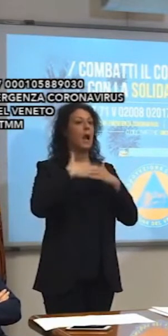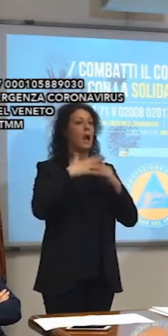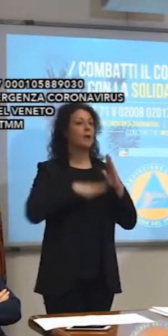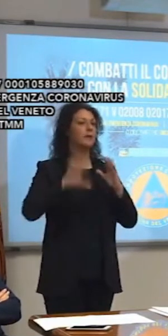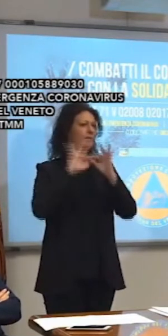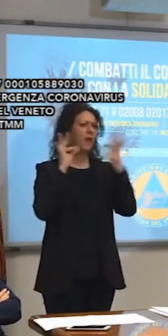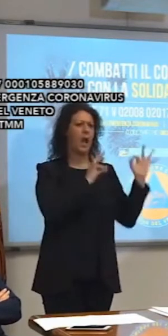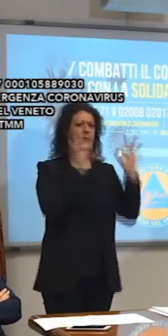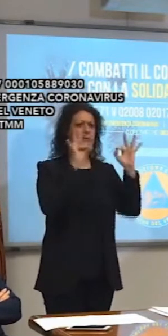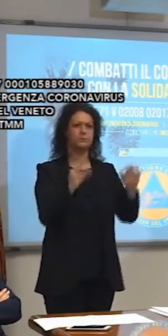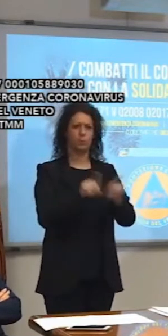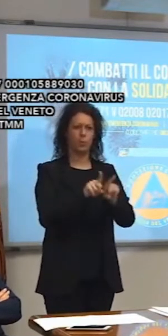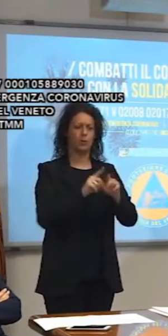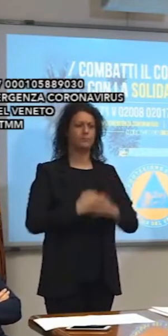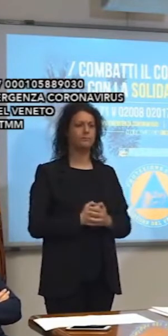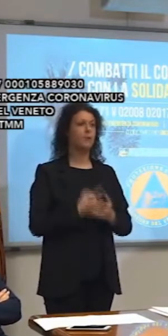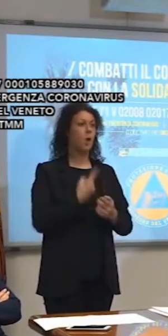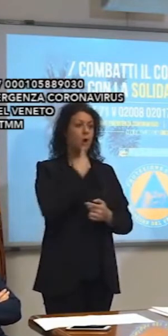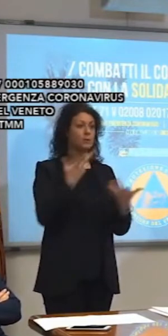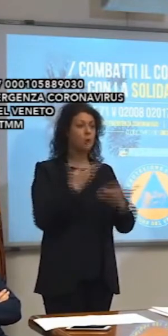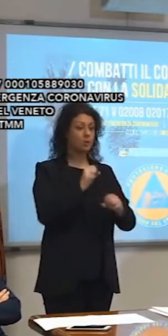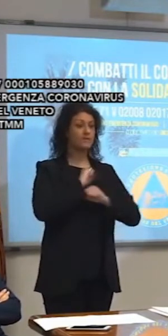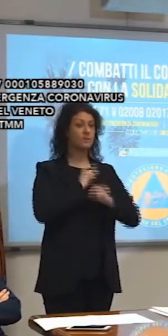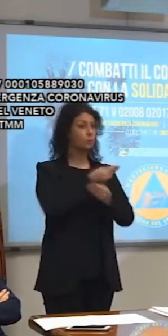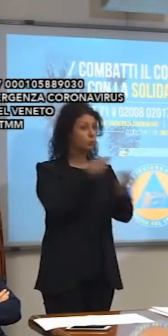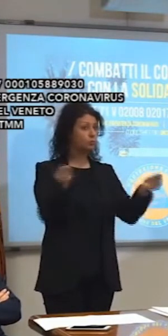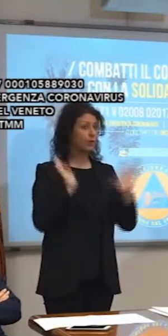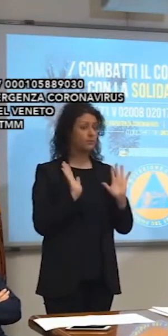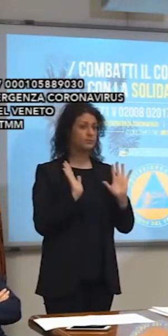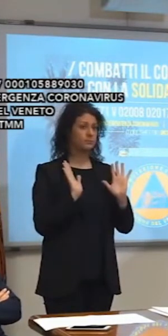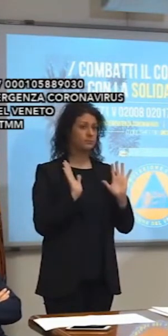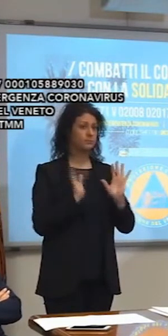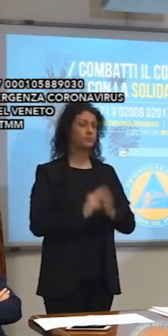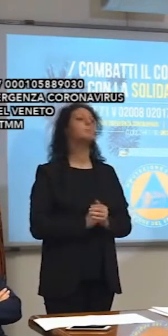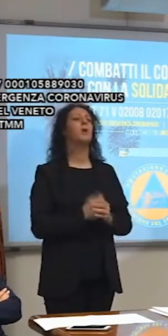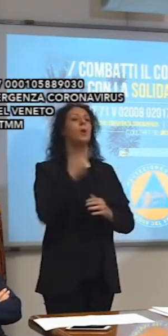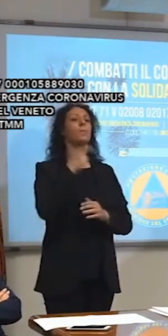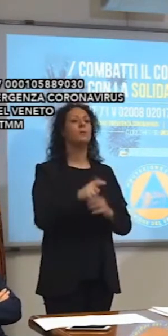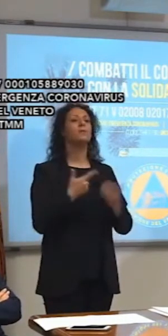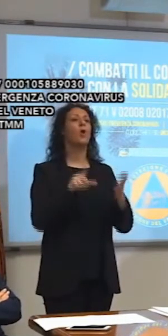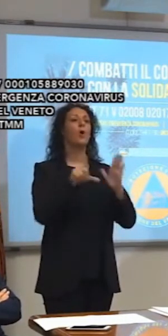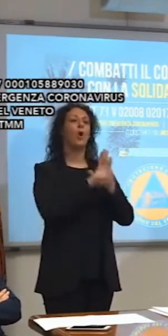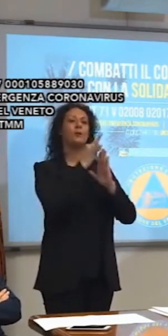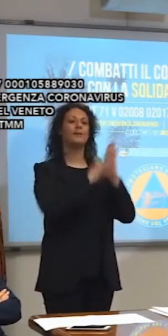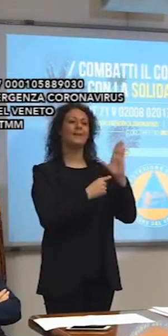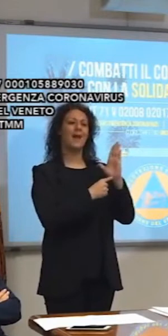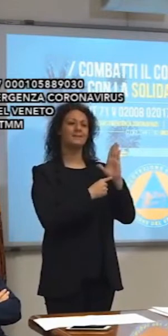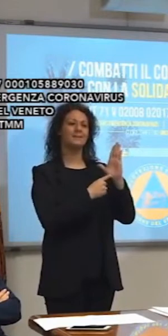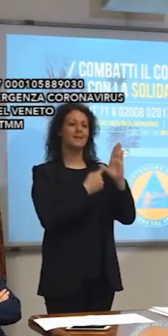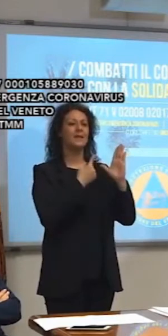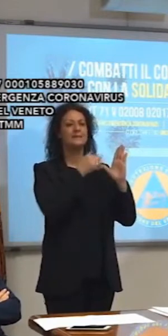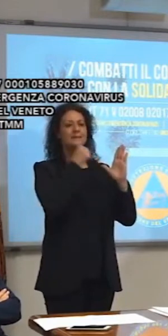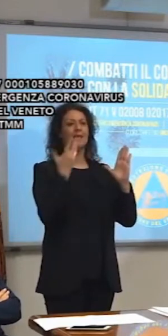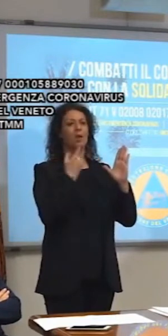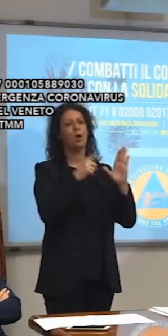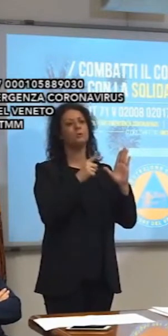che una comunità consideri l'ordinanza non come una sfida o una roulette russa, ma la consideri come un'indicazione. Se uno ha